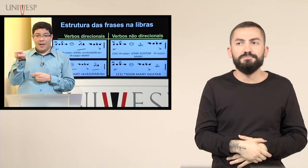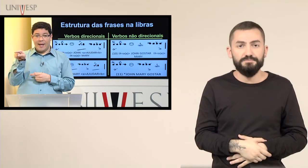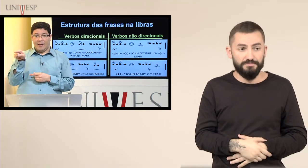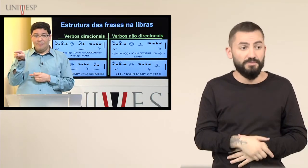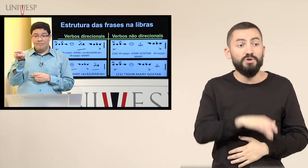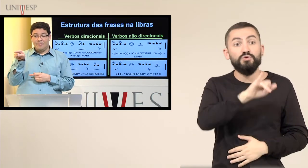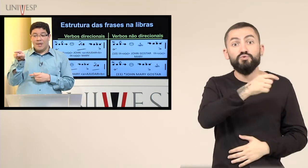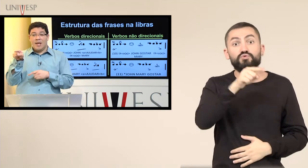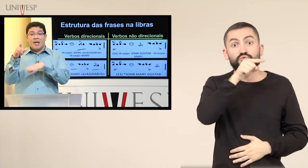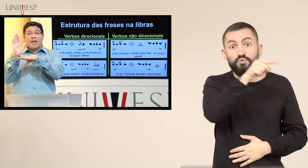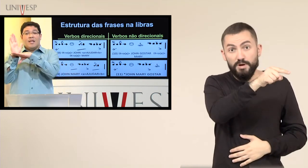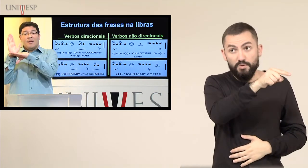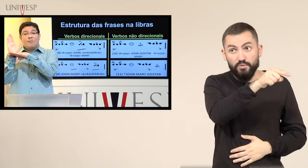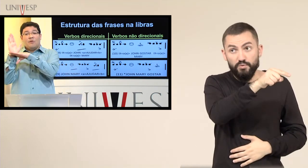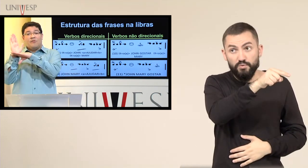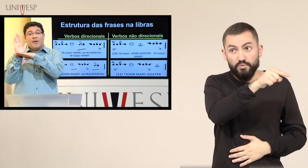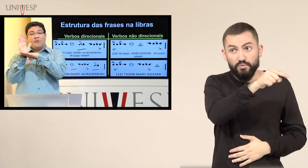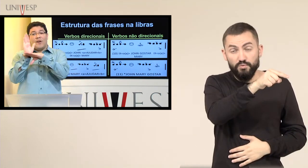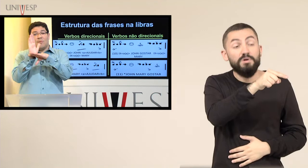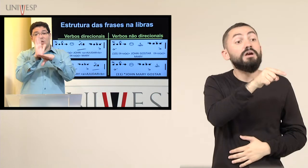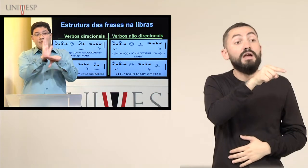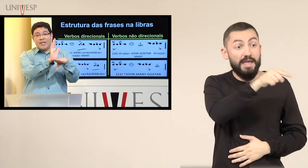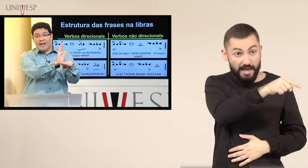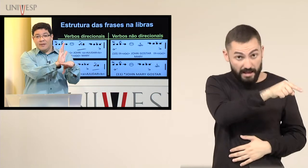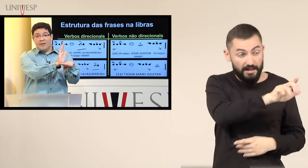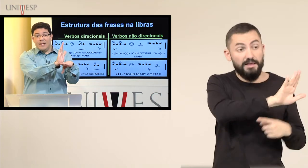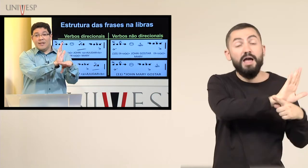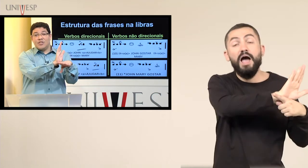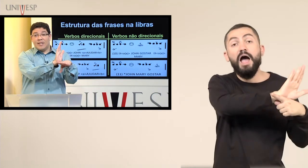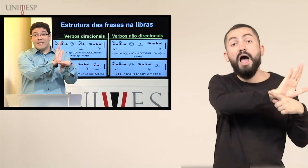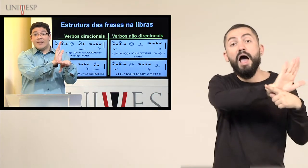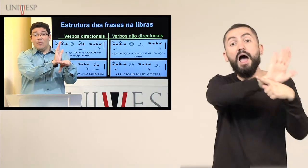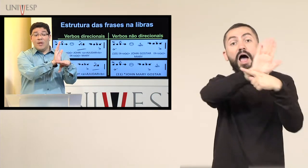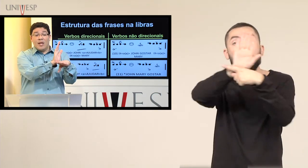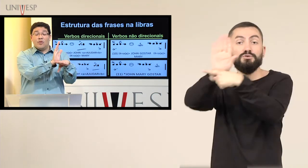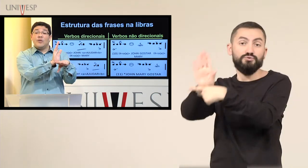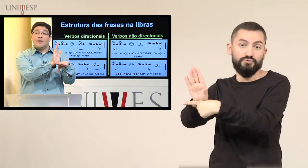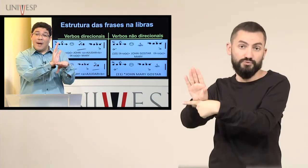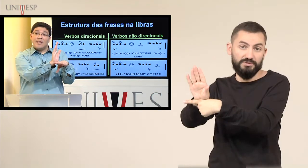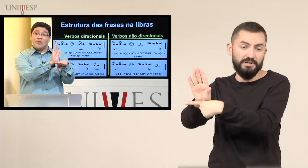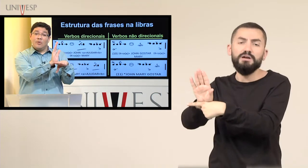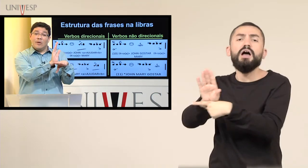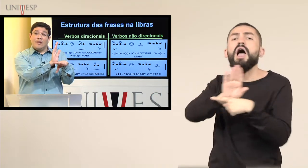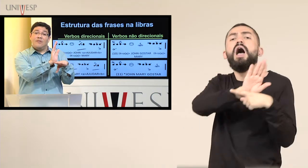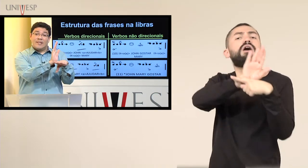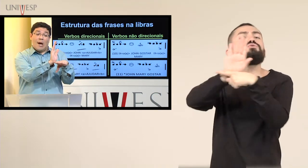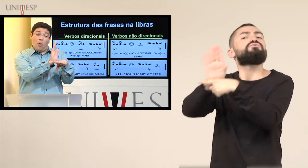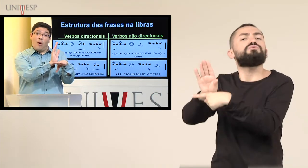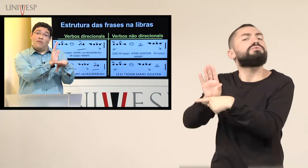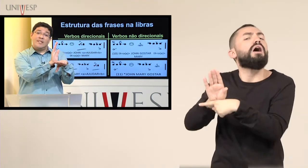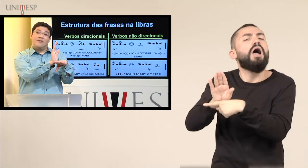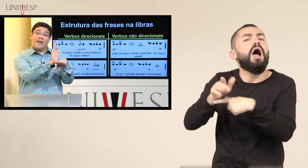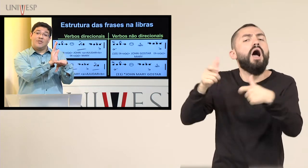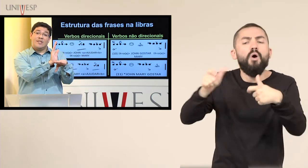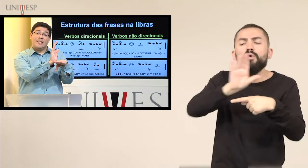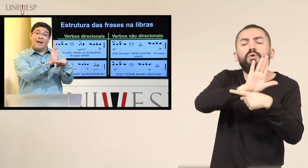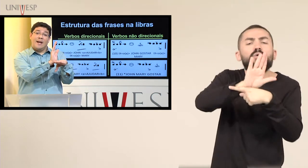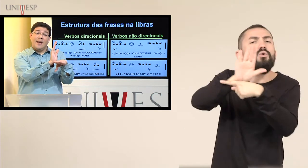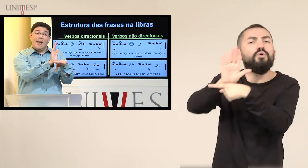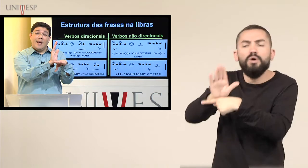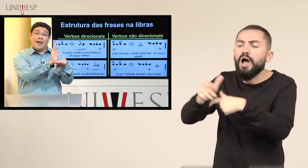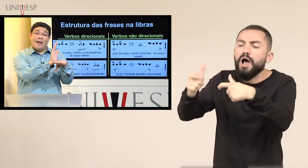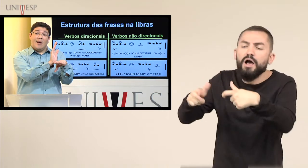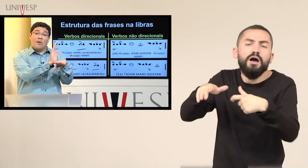apontar para ela, mover o verbo ajudar na direção do espaço ao qual você vai